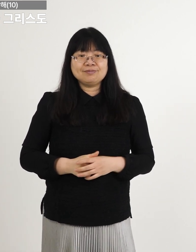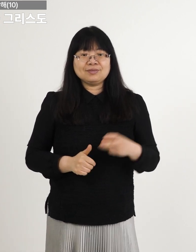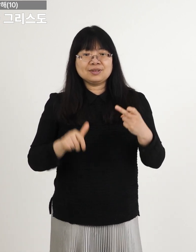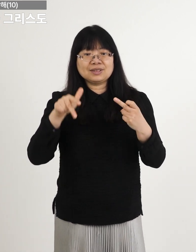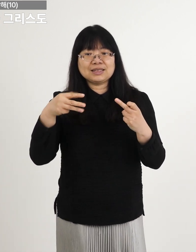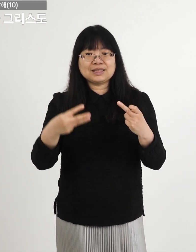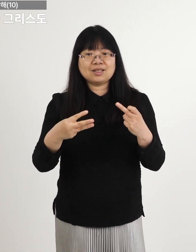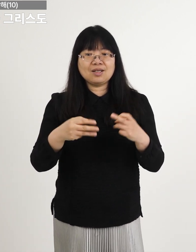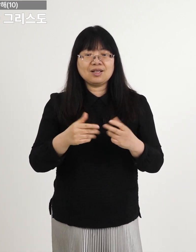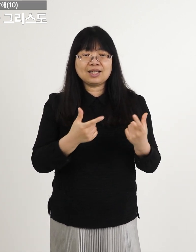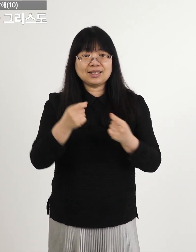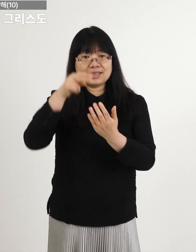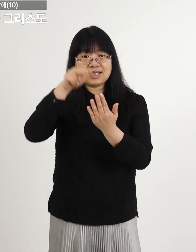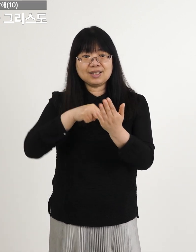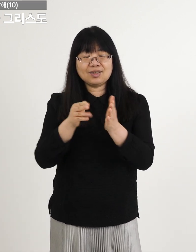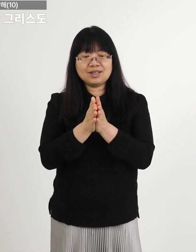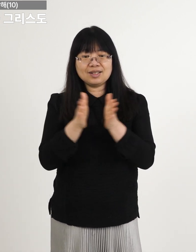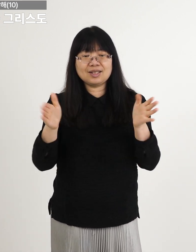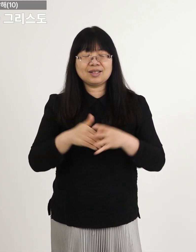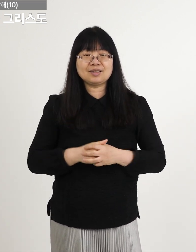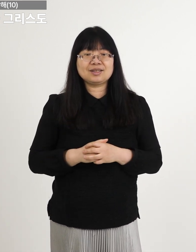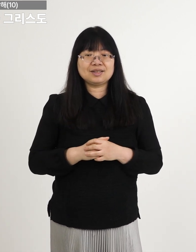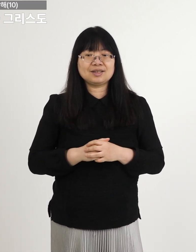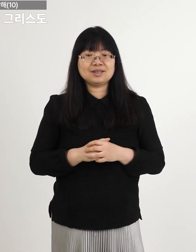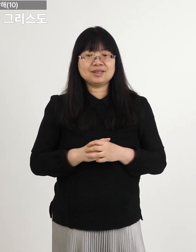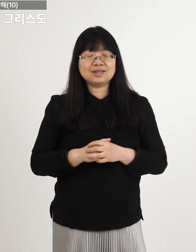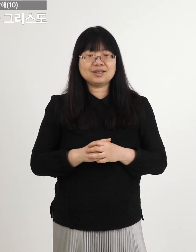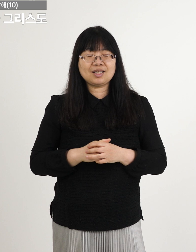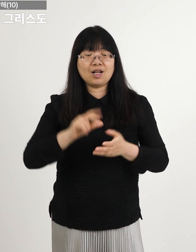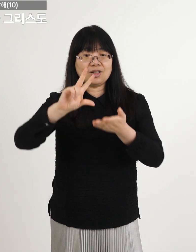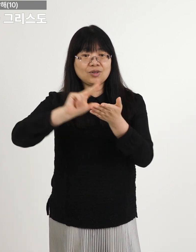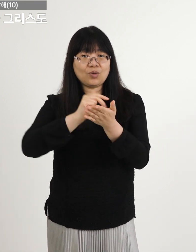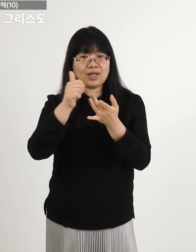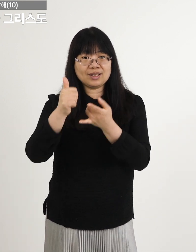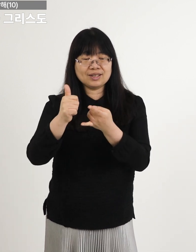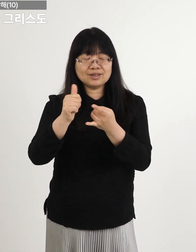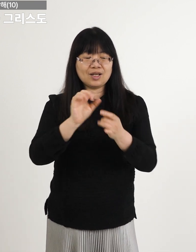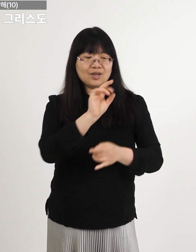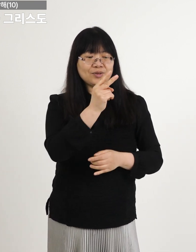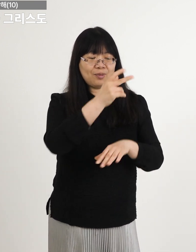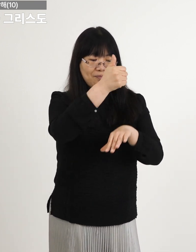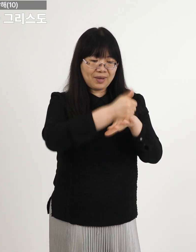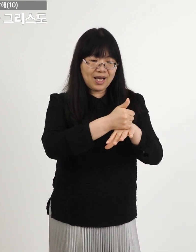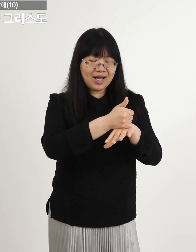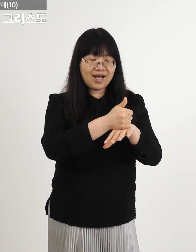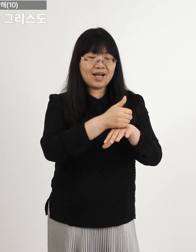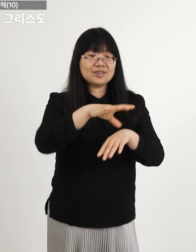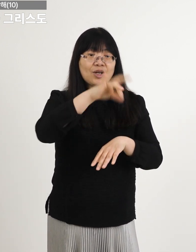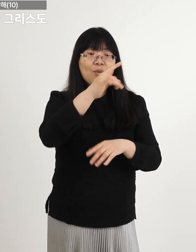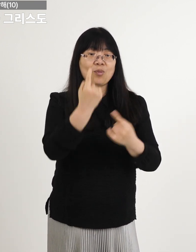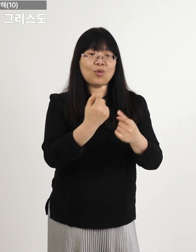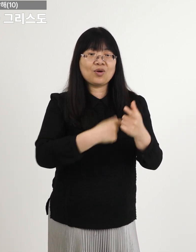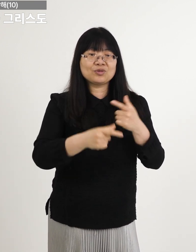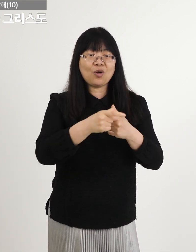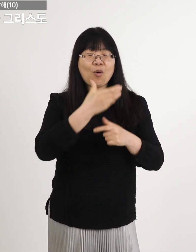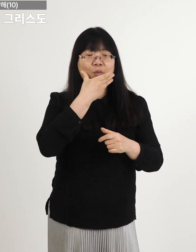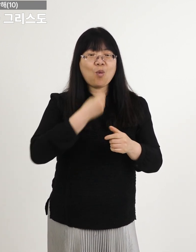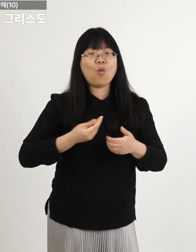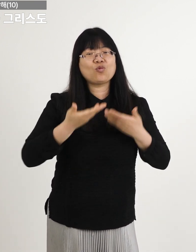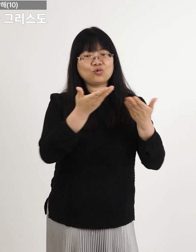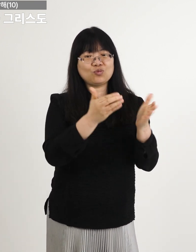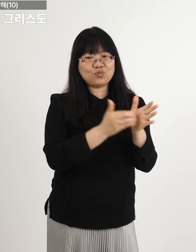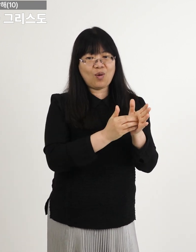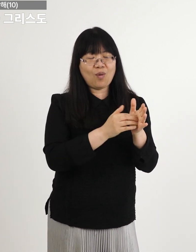12절. 우리 한번 같이 읽어보십시다. 시작. 여호와께서 욥의 말년에 욥에게 처음보다 더 복을